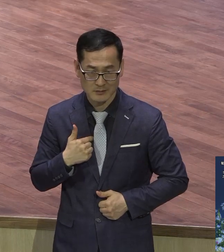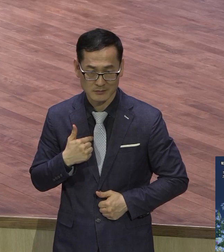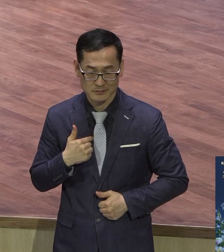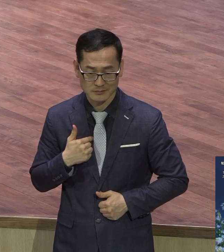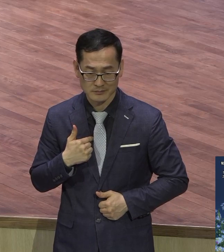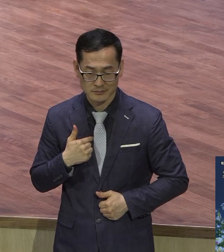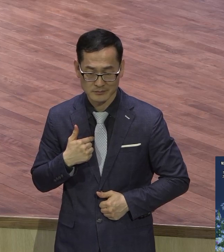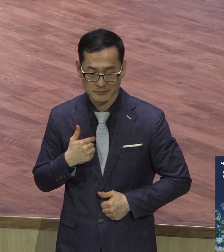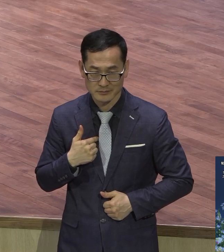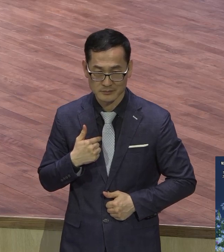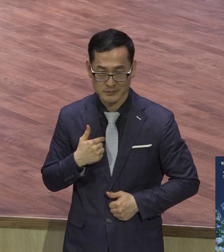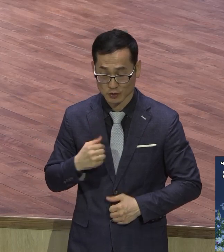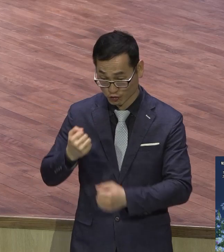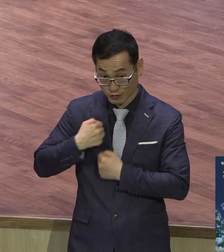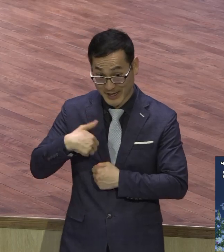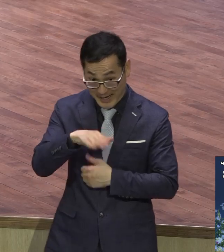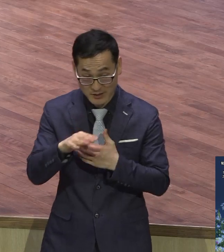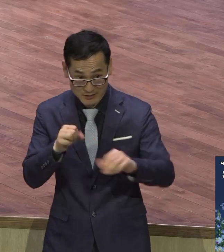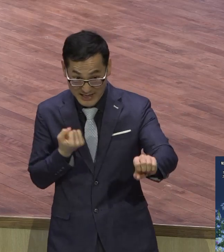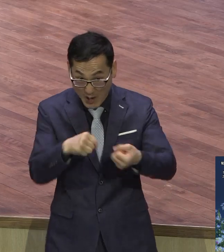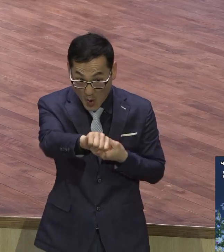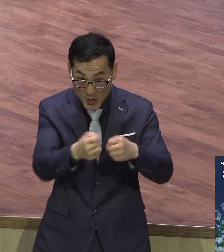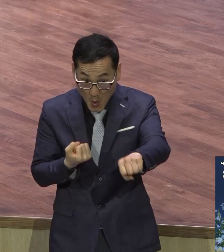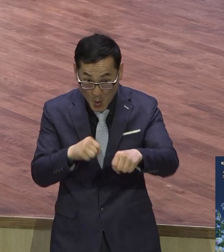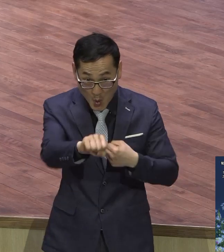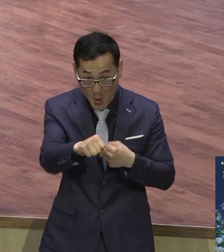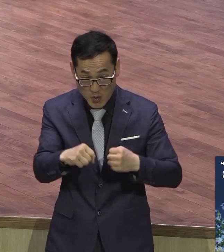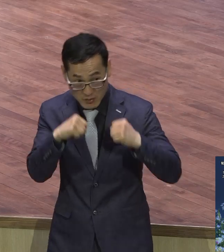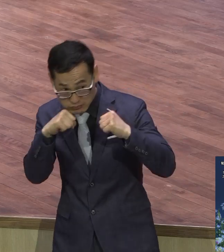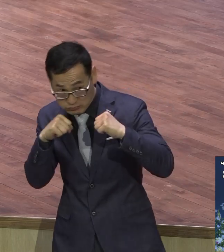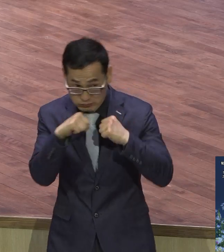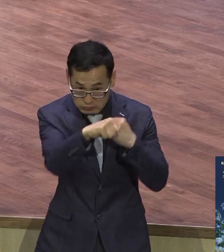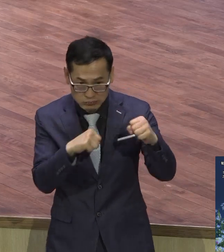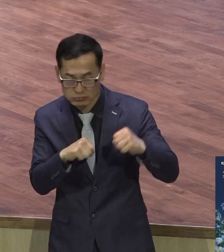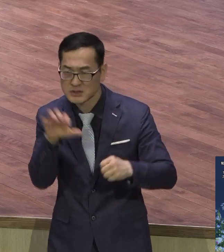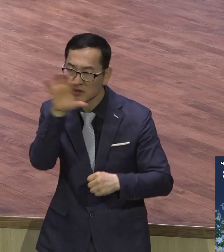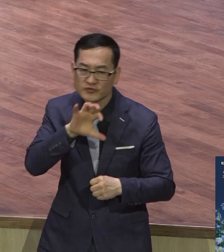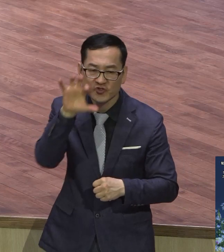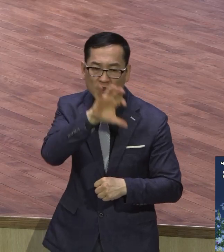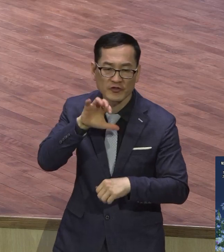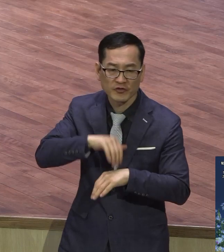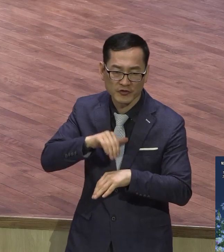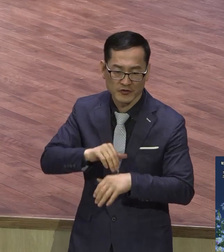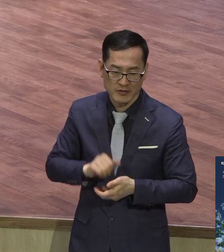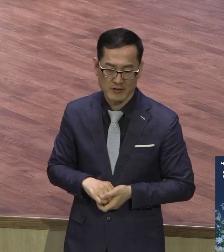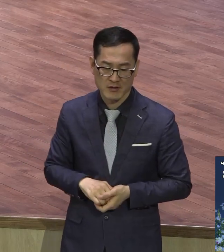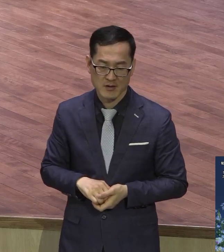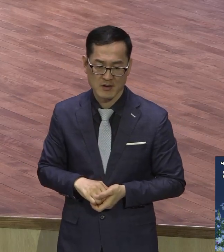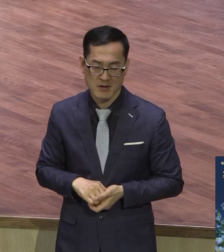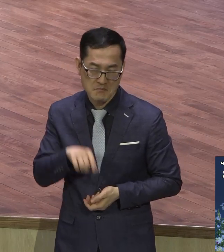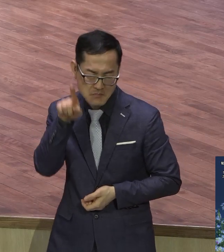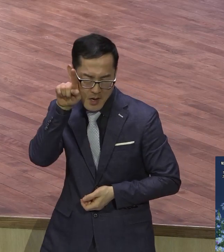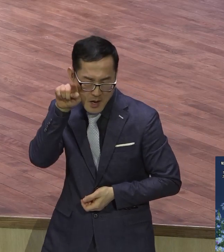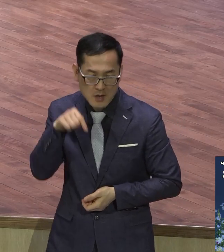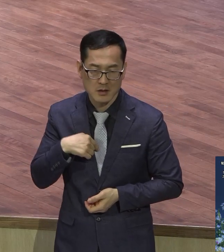격투기를 군대에서 3년 동안 태권도 3년 동안 만 3년 했어요. 35개월 15일 했어요.